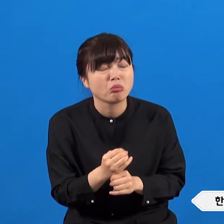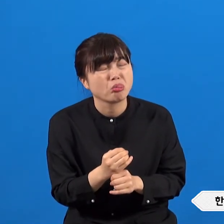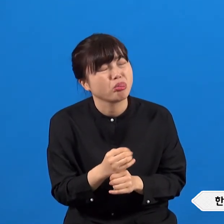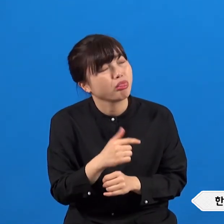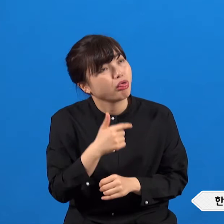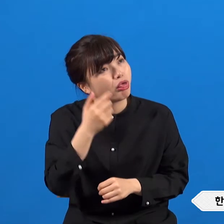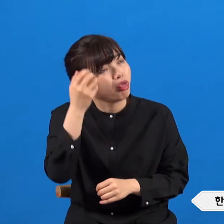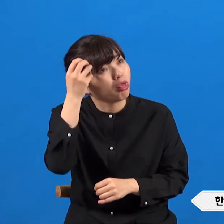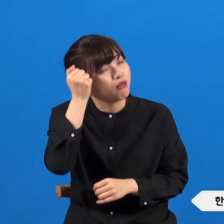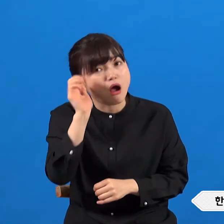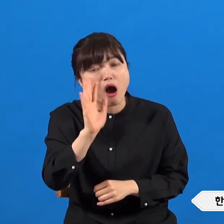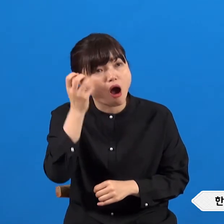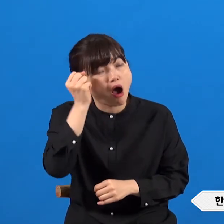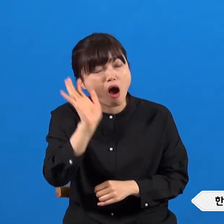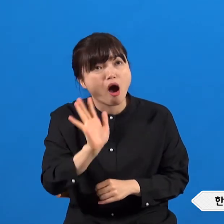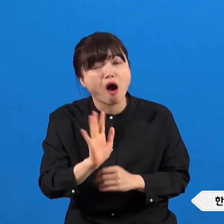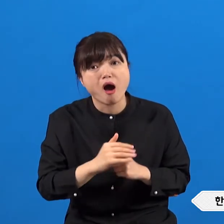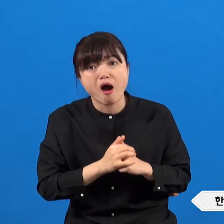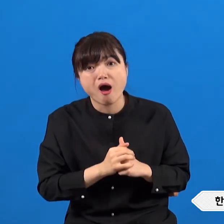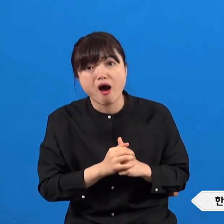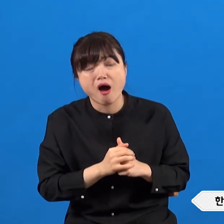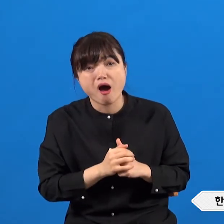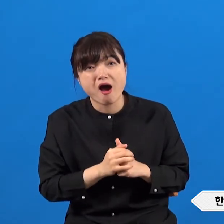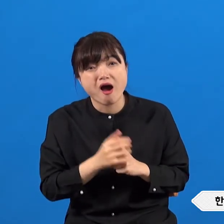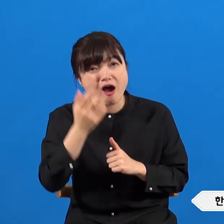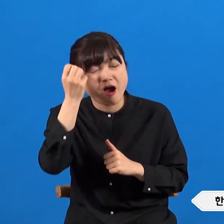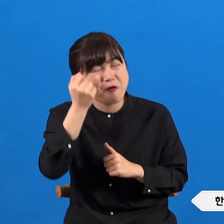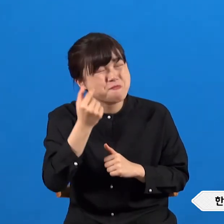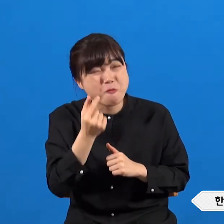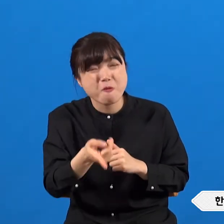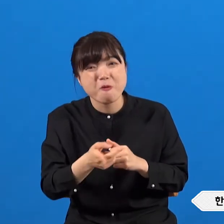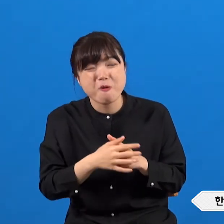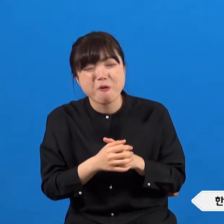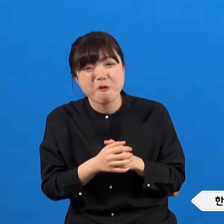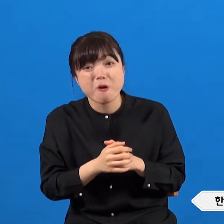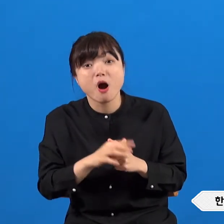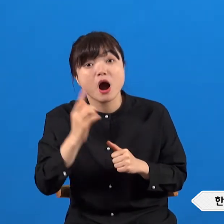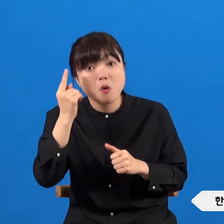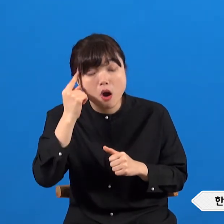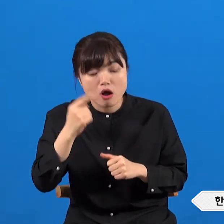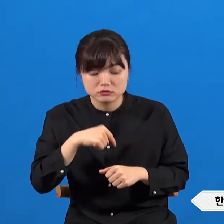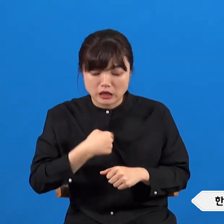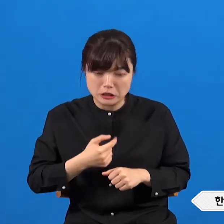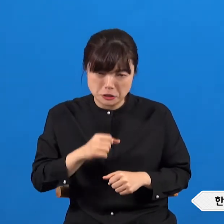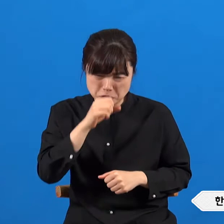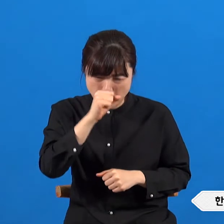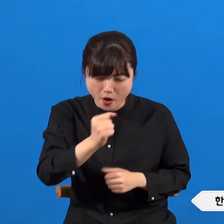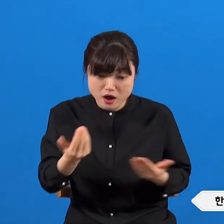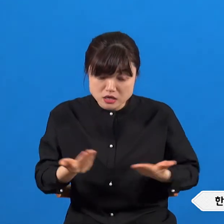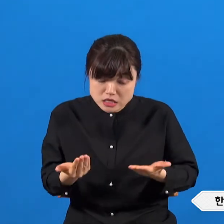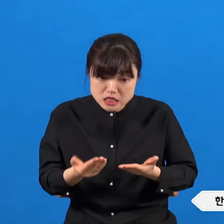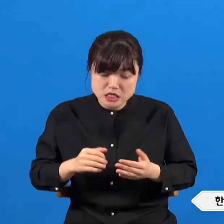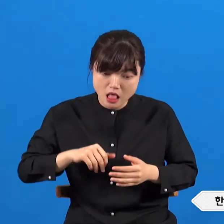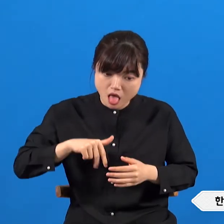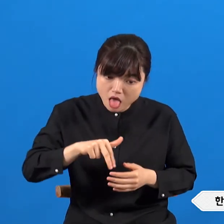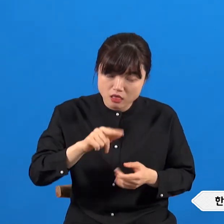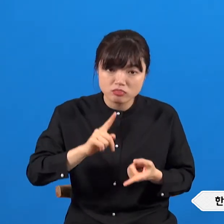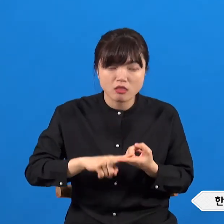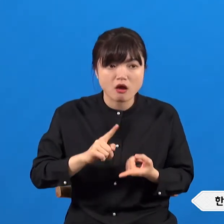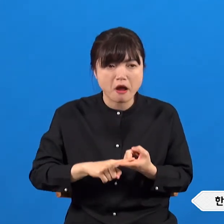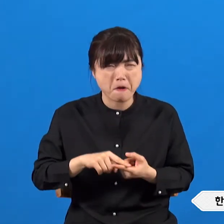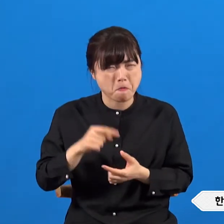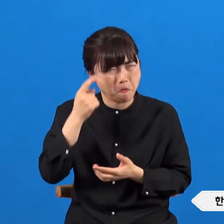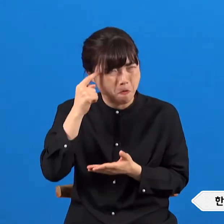했습니까? 그렇게 반문을 합니다. 그 사람들은 자기들이 선한 일을 한 것에 대해서